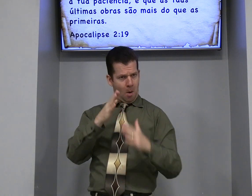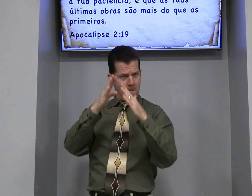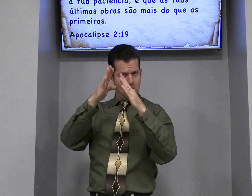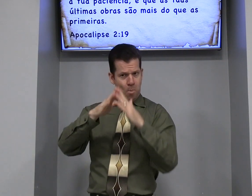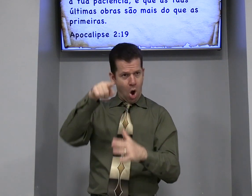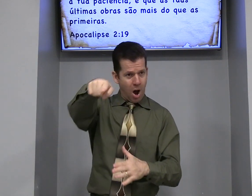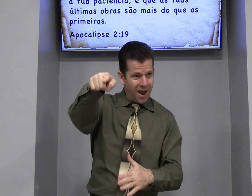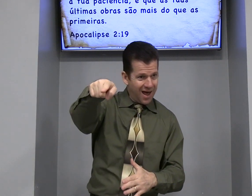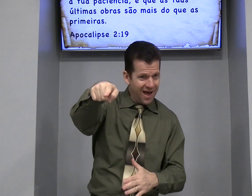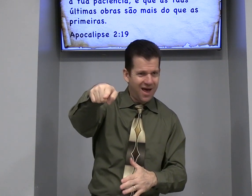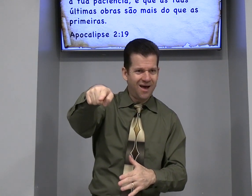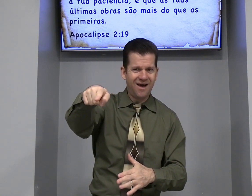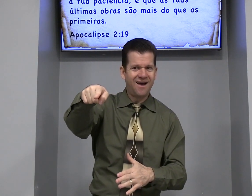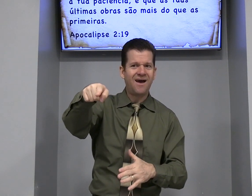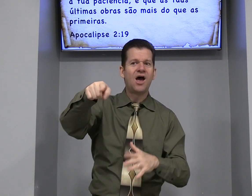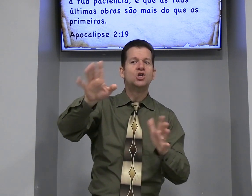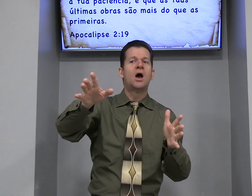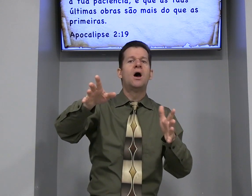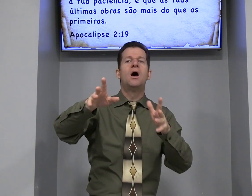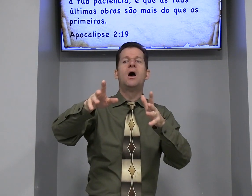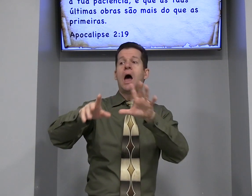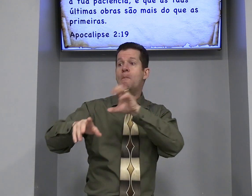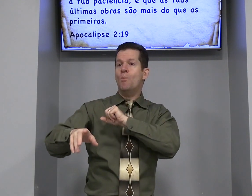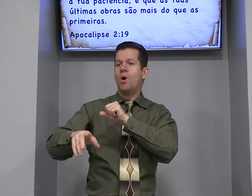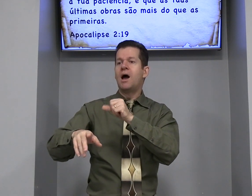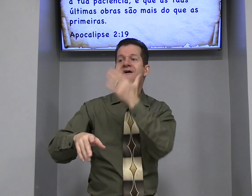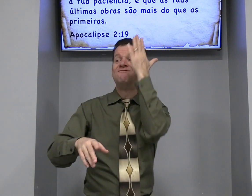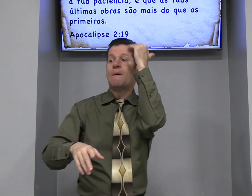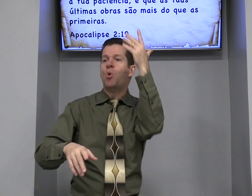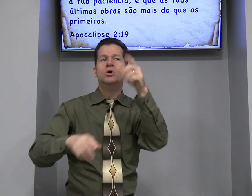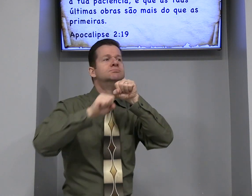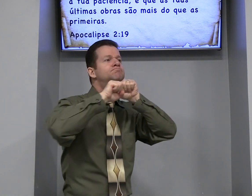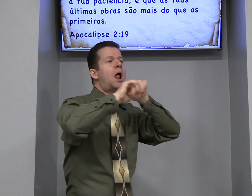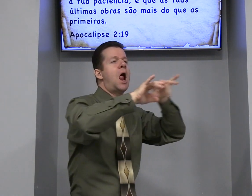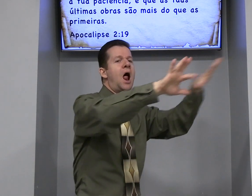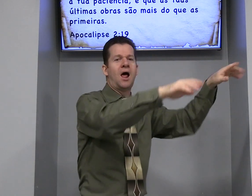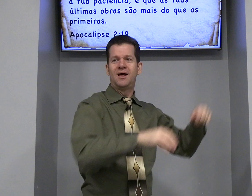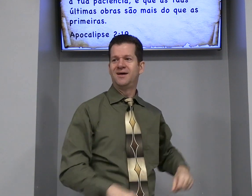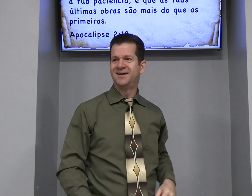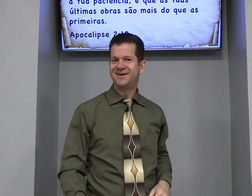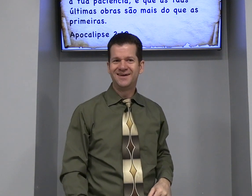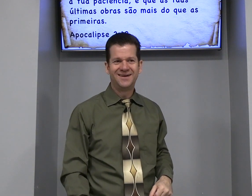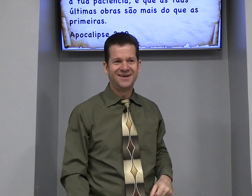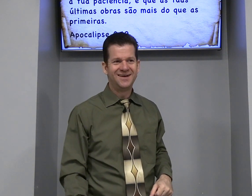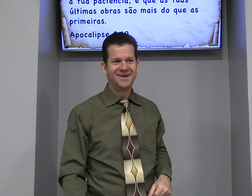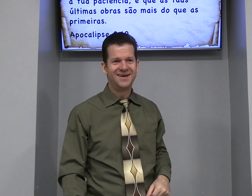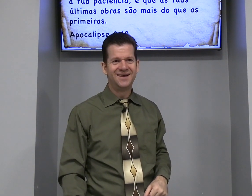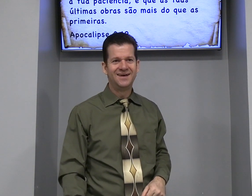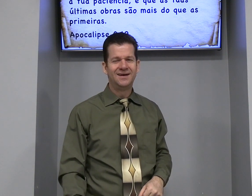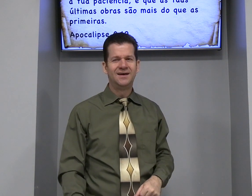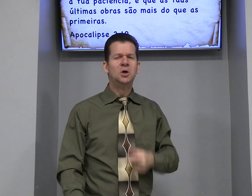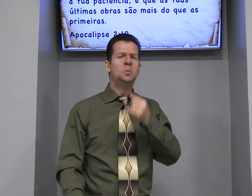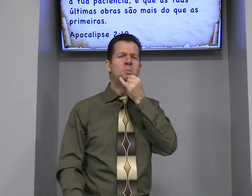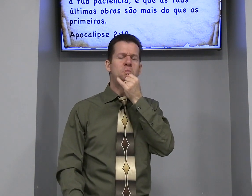João, ele mora, não mora lá, mas o amor dessa cidade é famosa, espalhou.